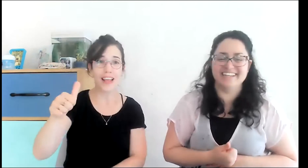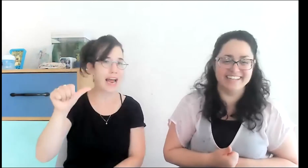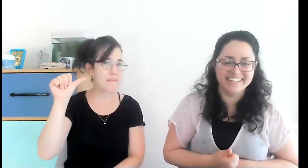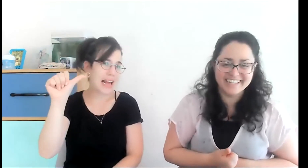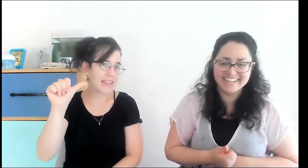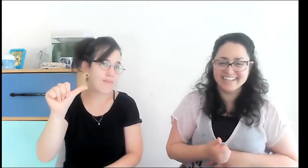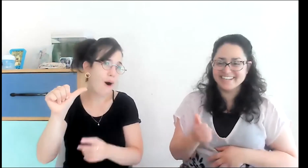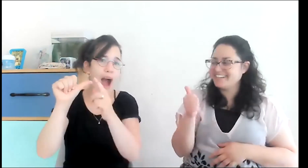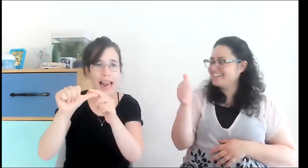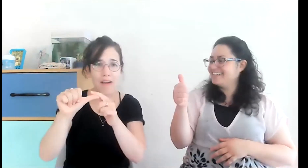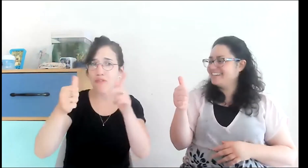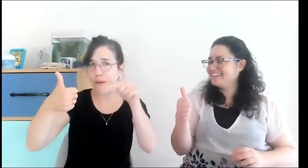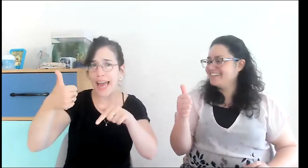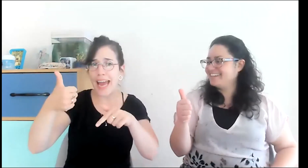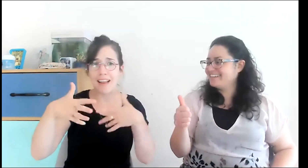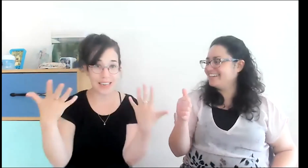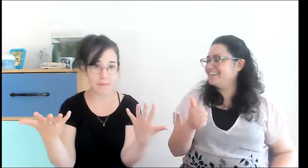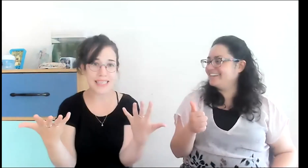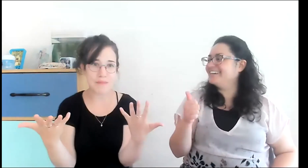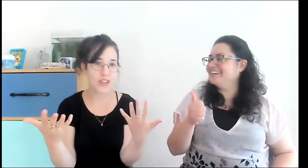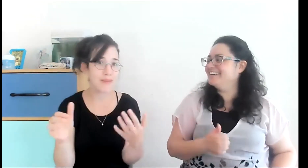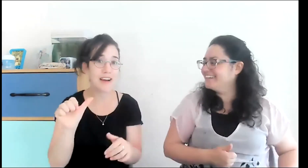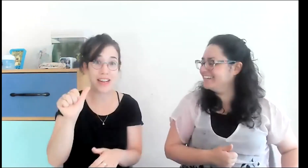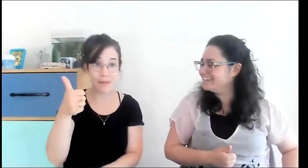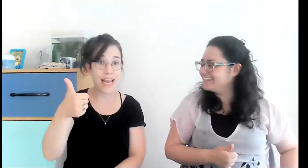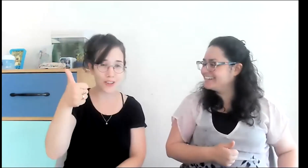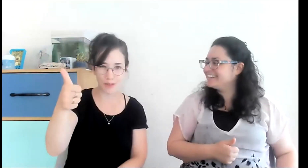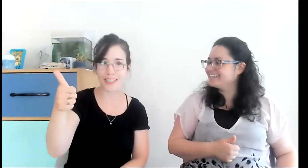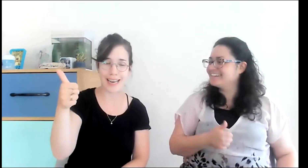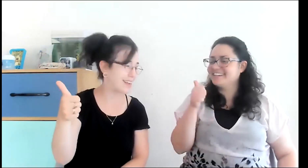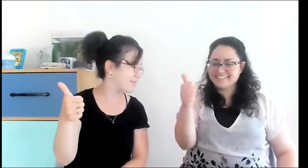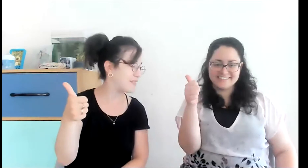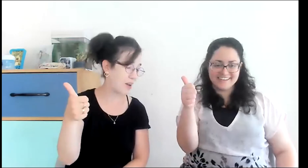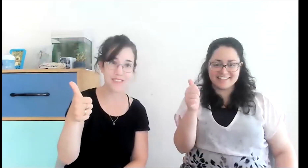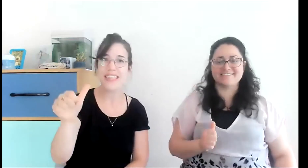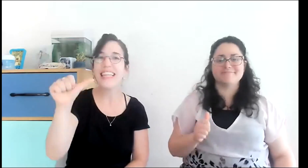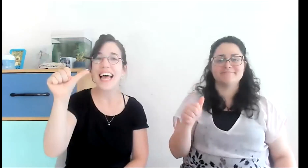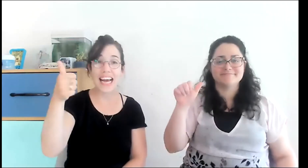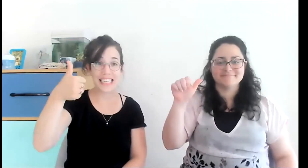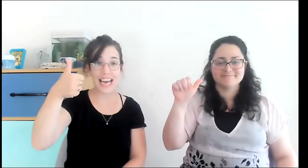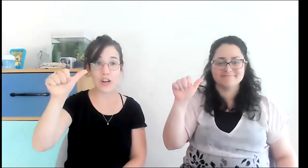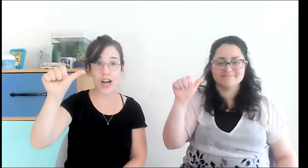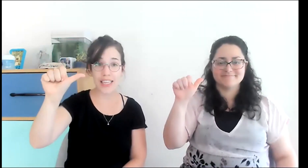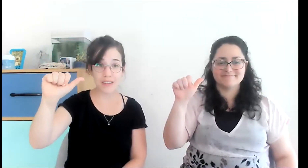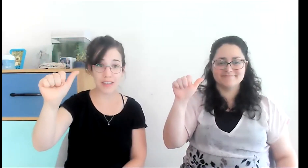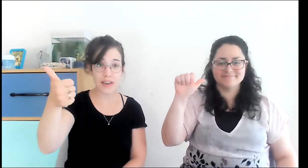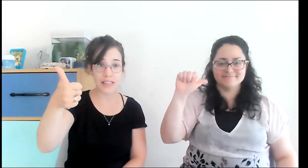בדיוק. אני באה להגיד כמו א', כמו מנהל, אבל אתם בעצם לא יודעים את זה, אבל אתם כן יודעים שזה לייק. אז אני לוקחת את התבנית הזו